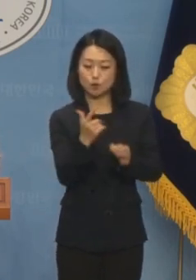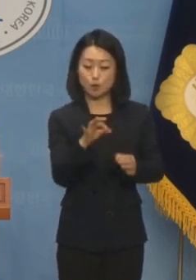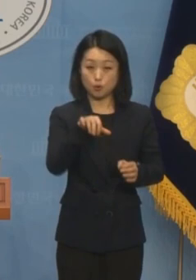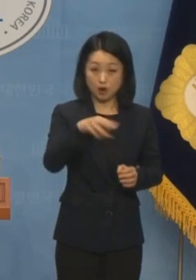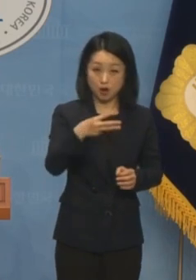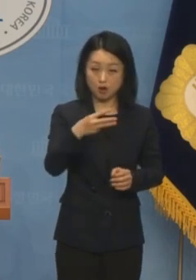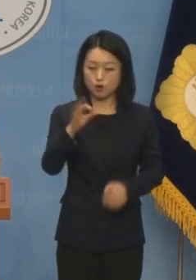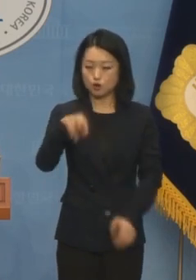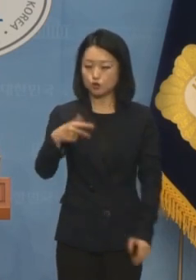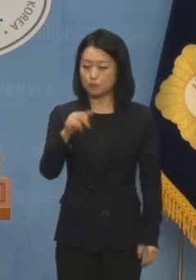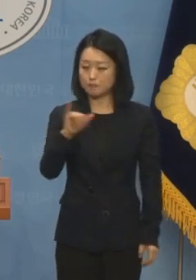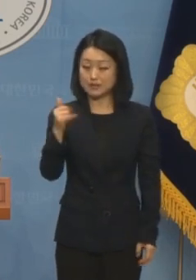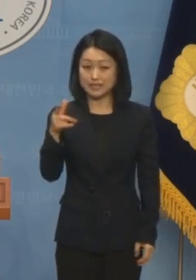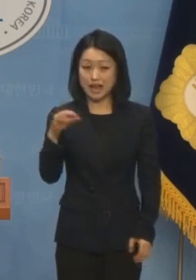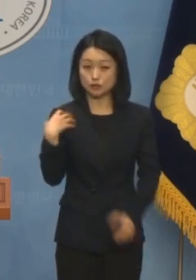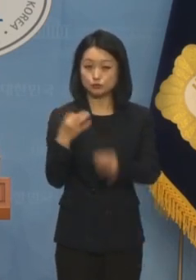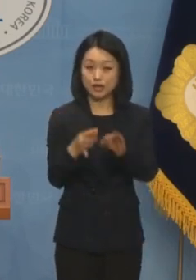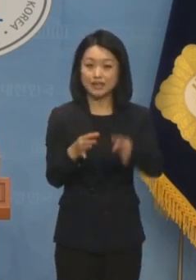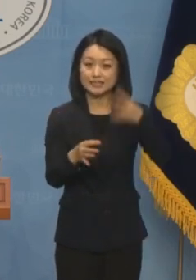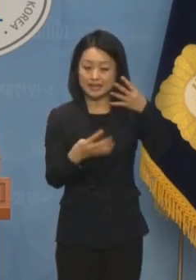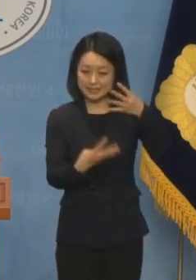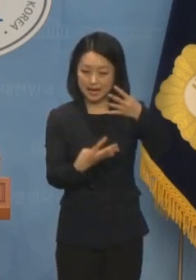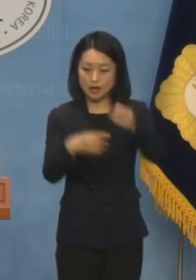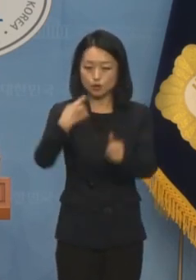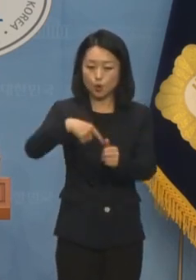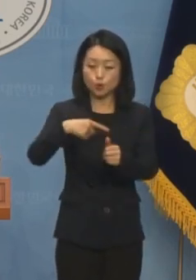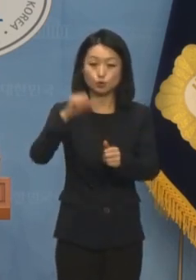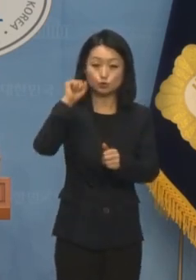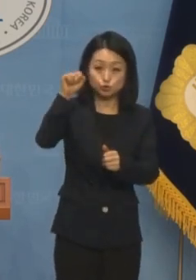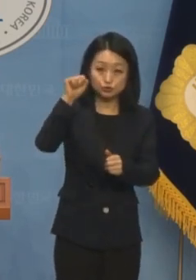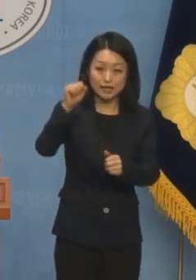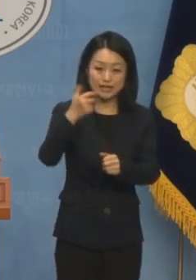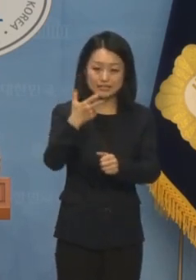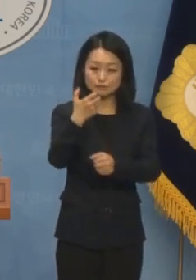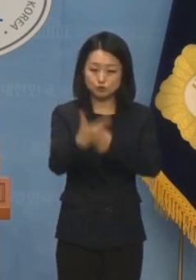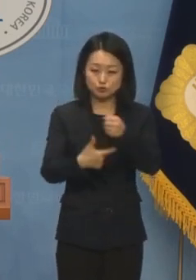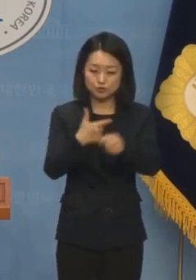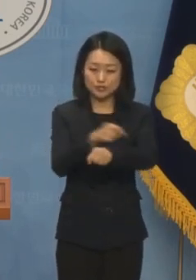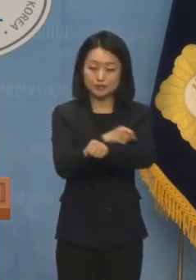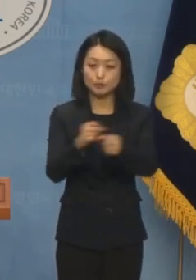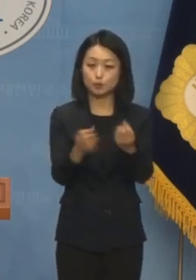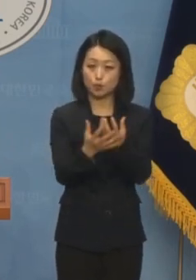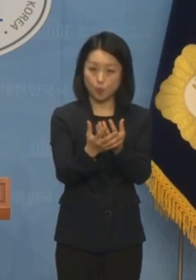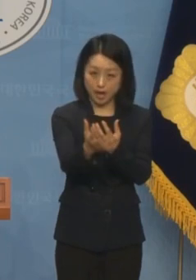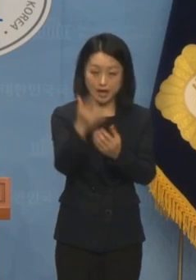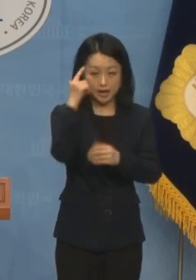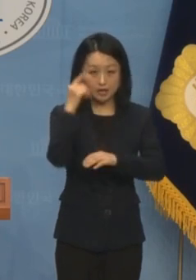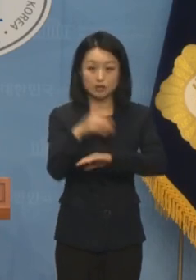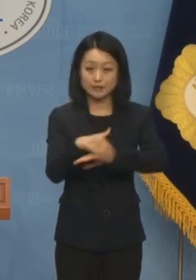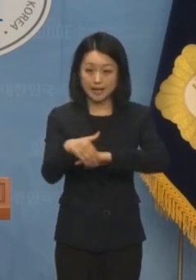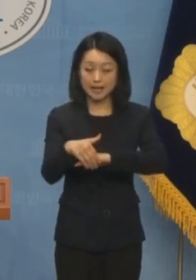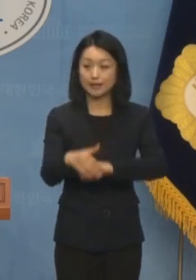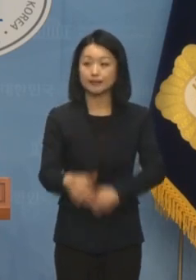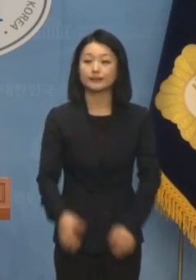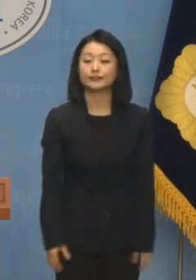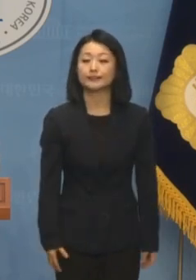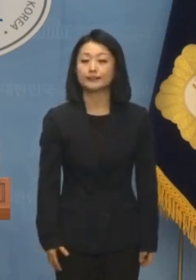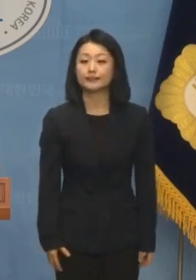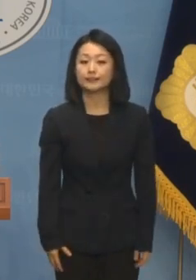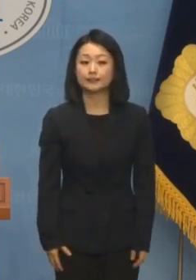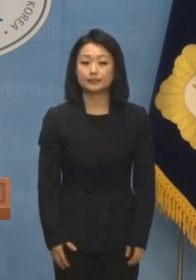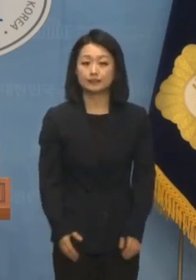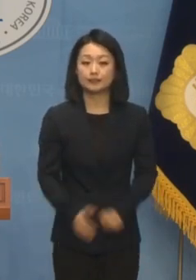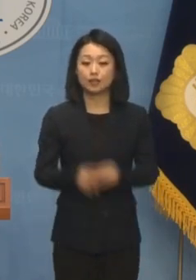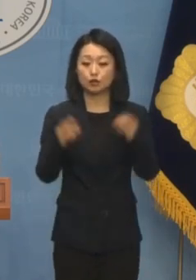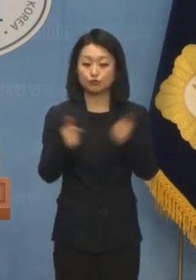윤미향 의원실 주최로 4.24 교육투쟁 76주년 특별토론회가 진행될 예정입니다. 이번